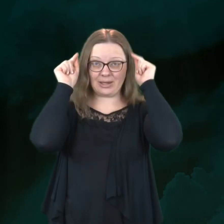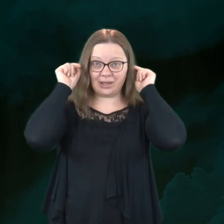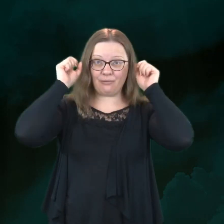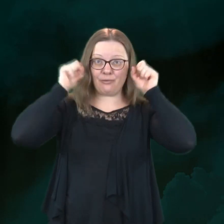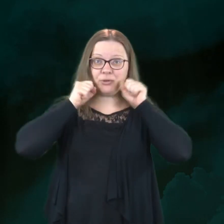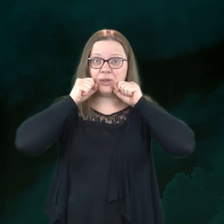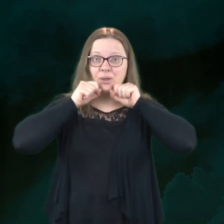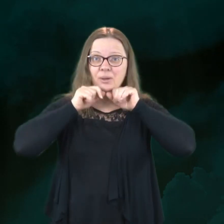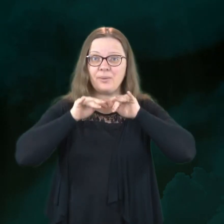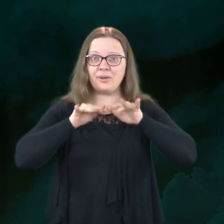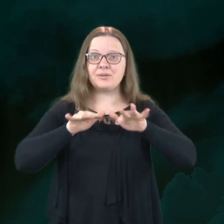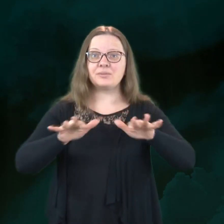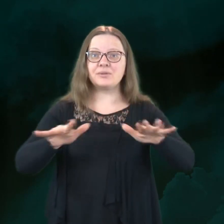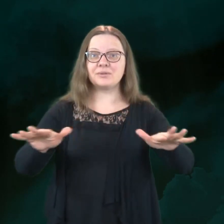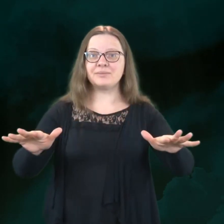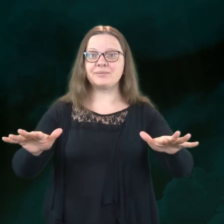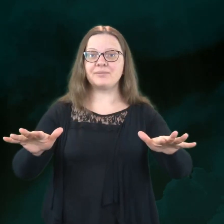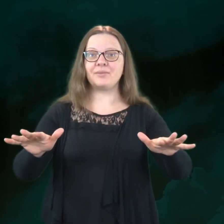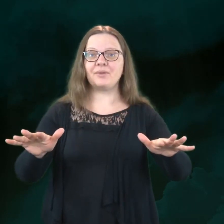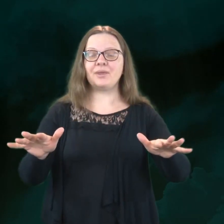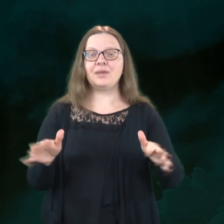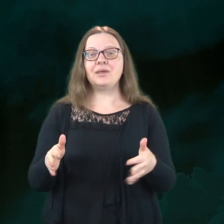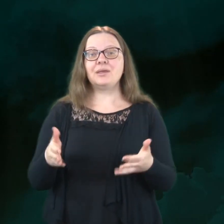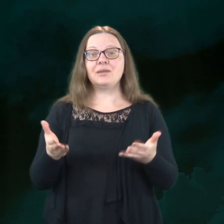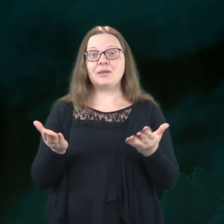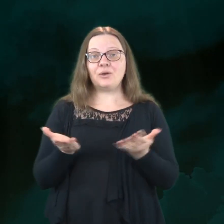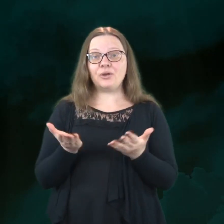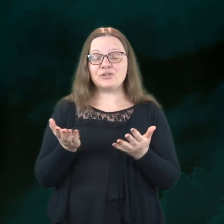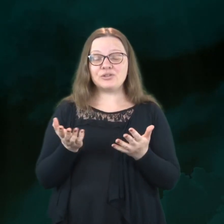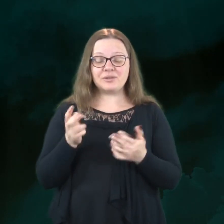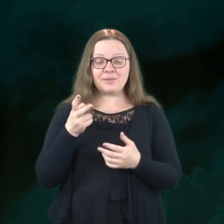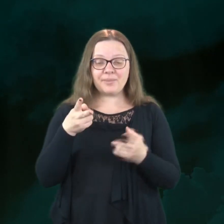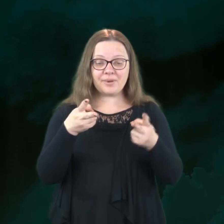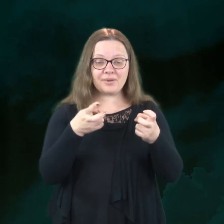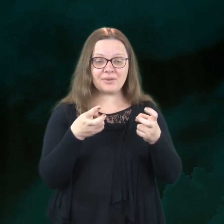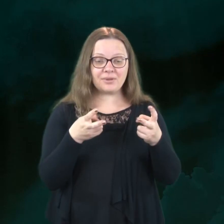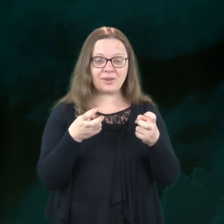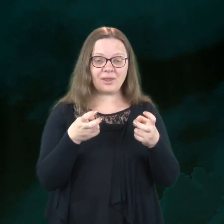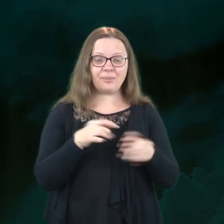ambientando-nos dentro desse ambiente, tá? Então, vamos lá.